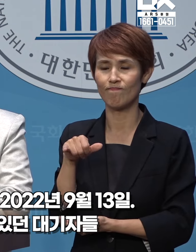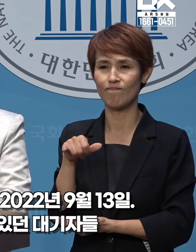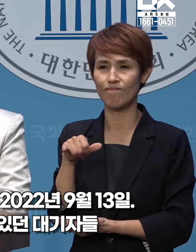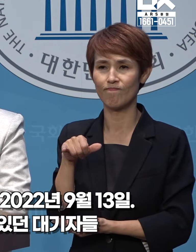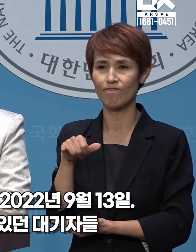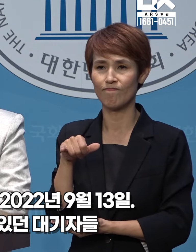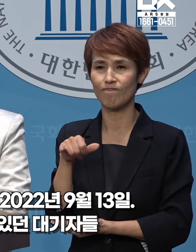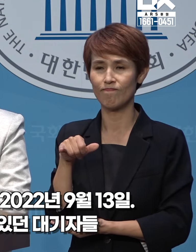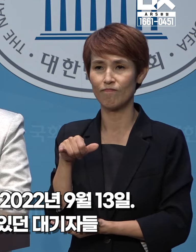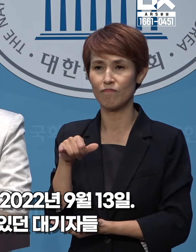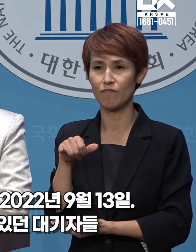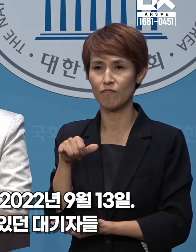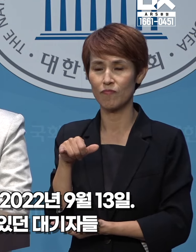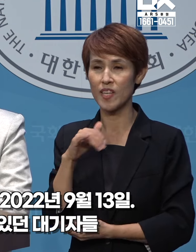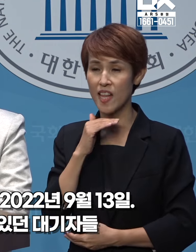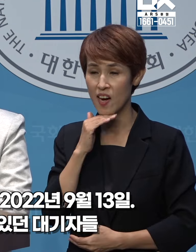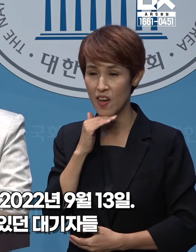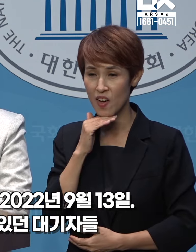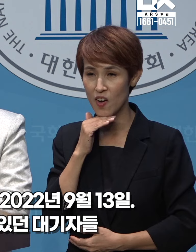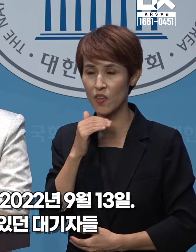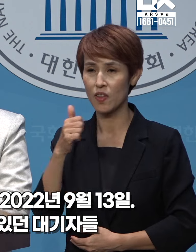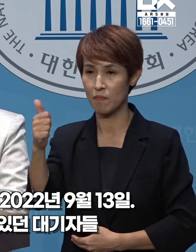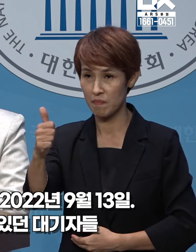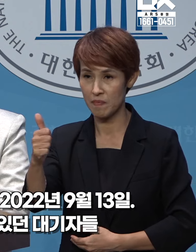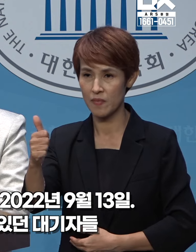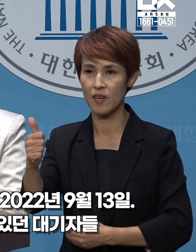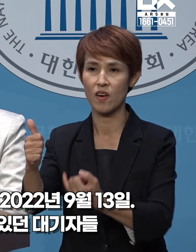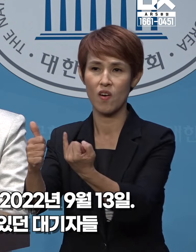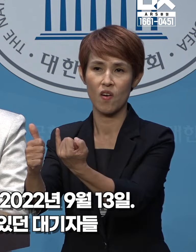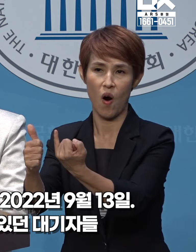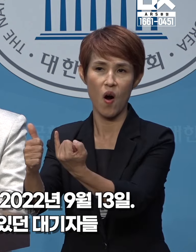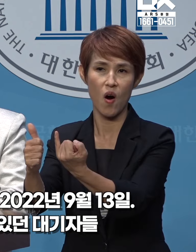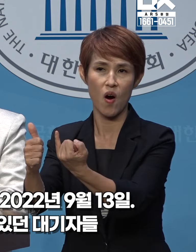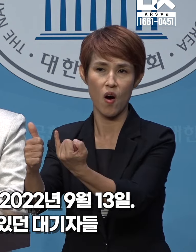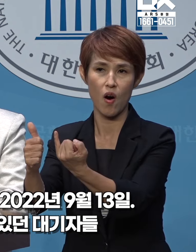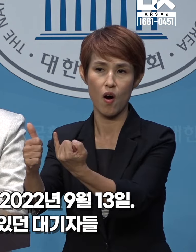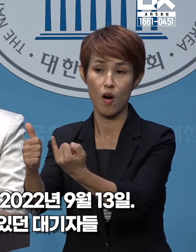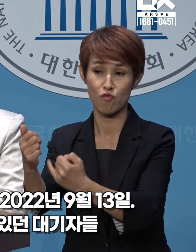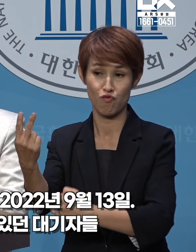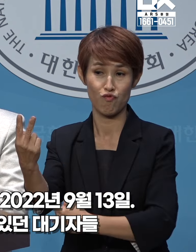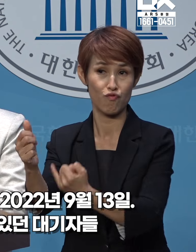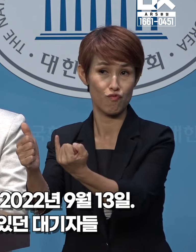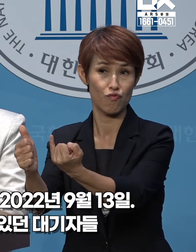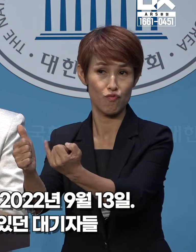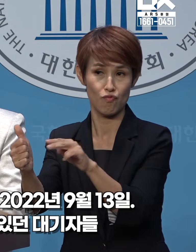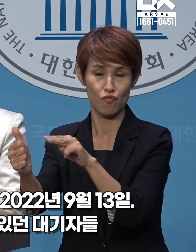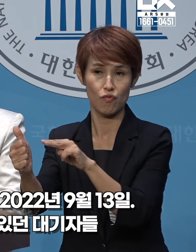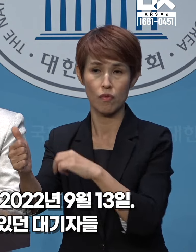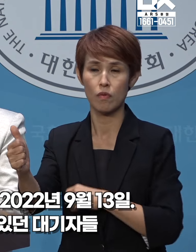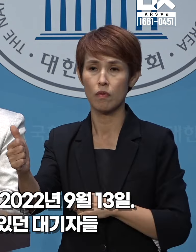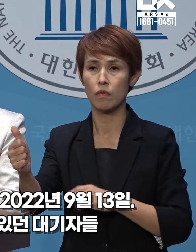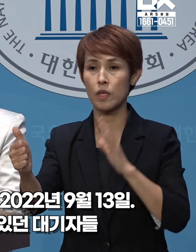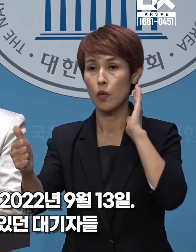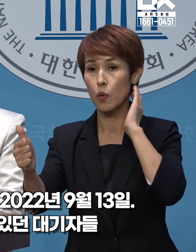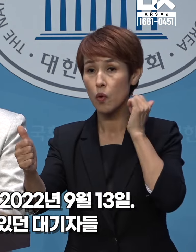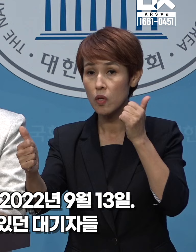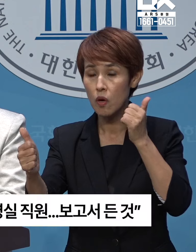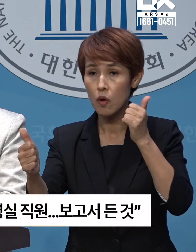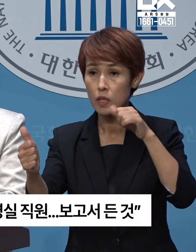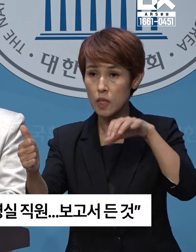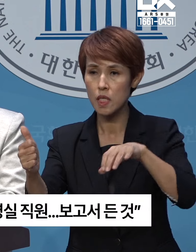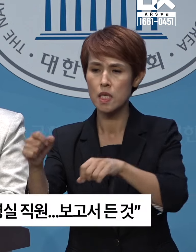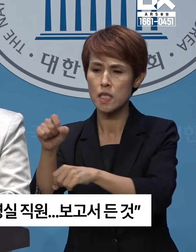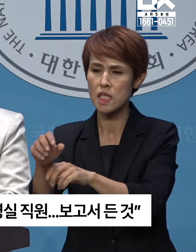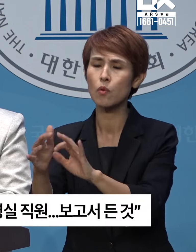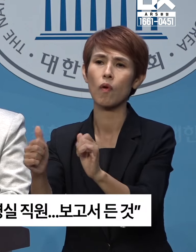기다렸던 남녀 대기자 두 사람은 대통령실 직원이었고